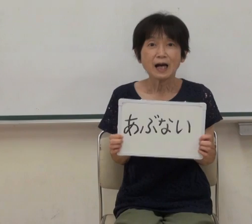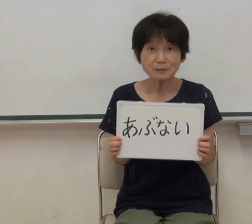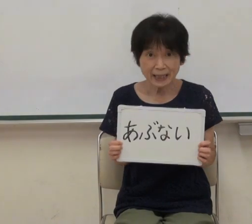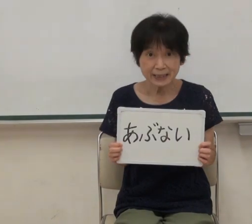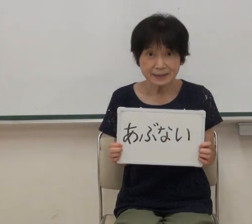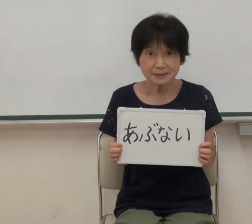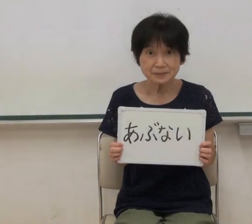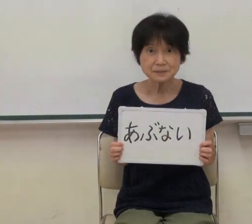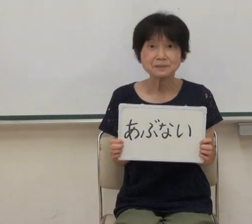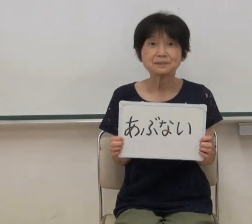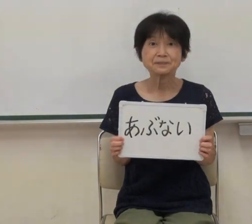危ない。